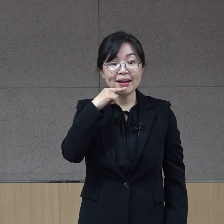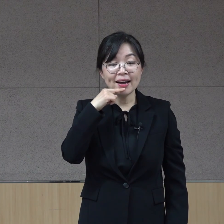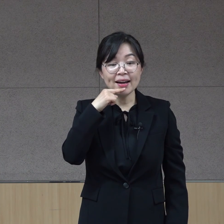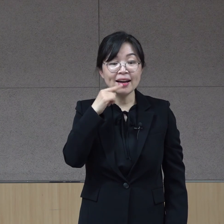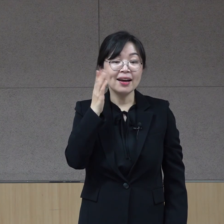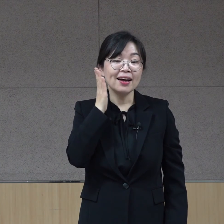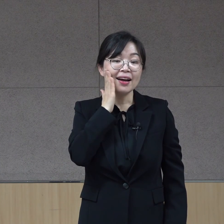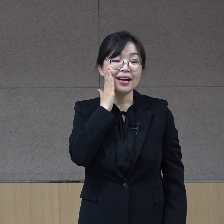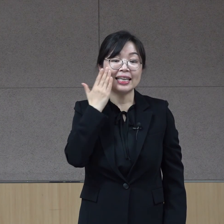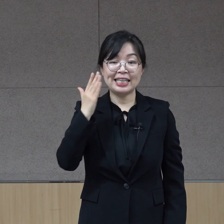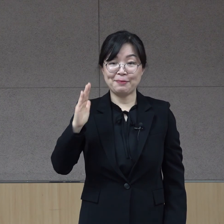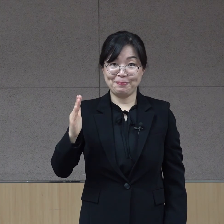빨강 잎